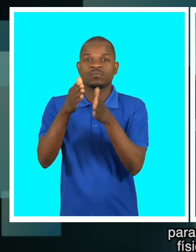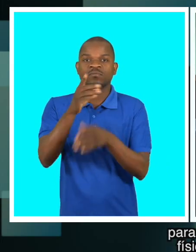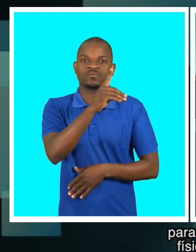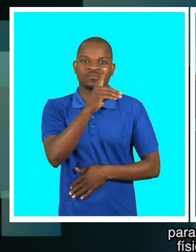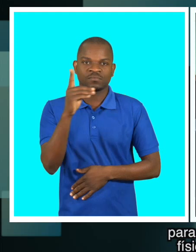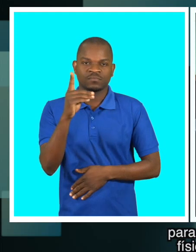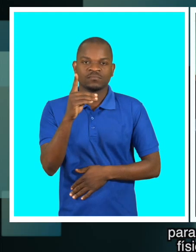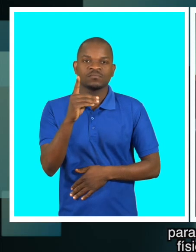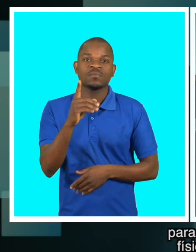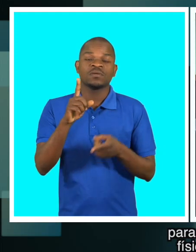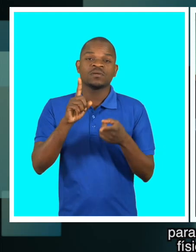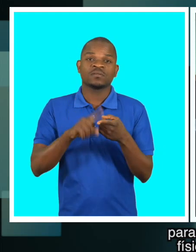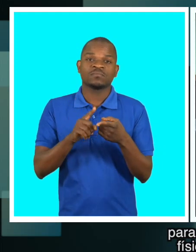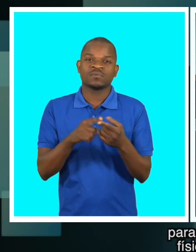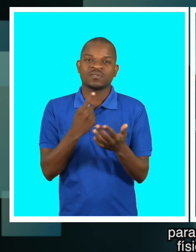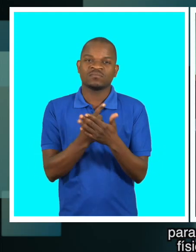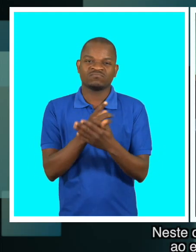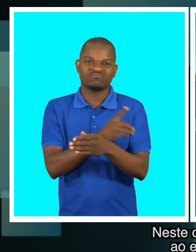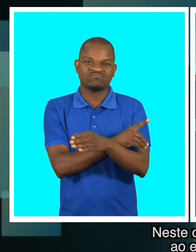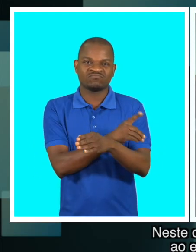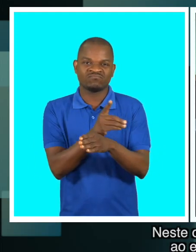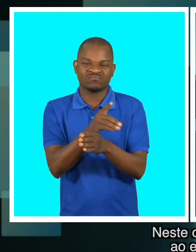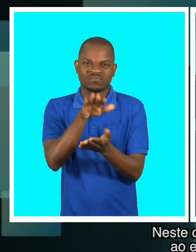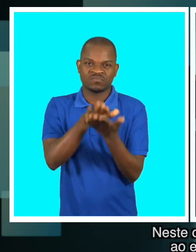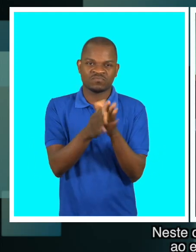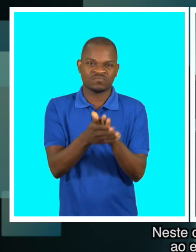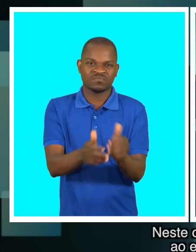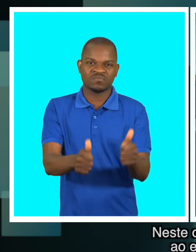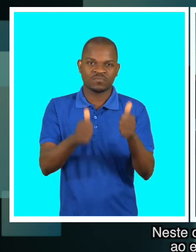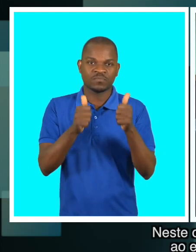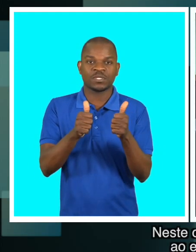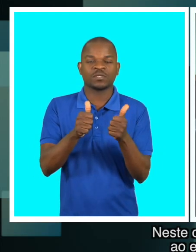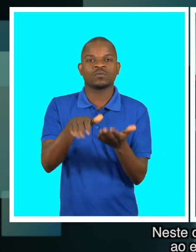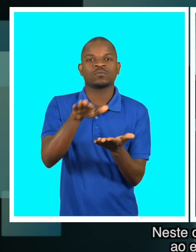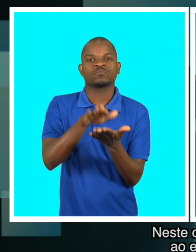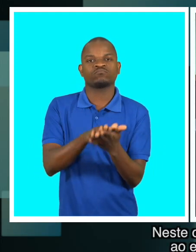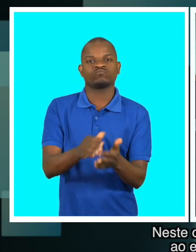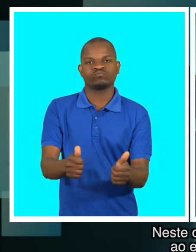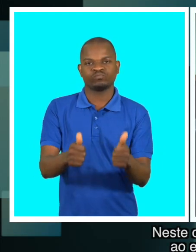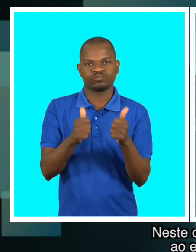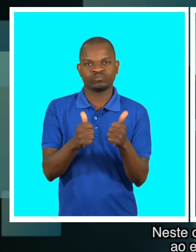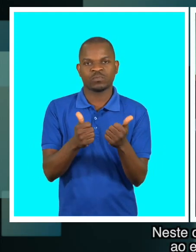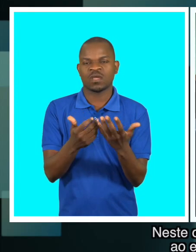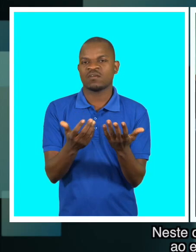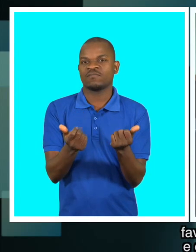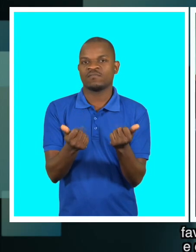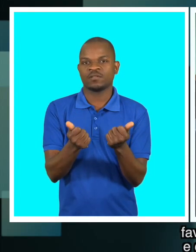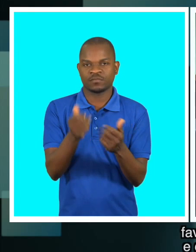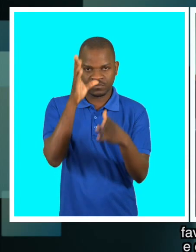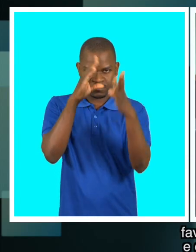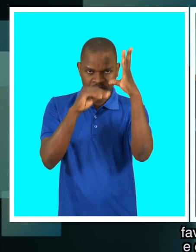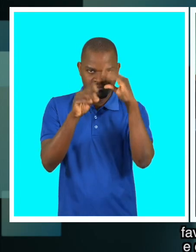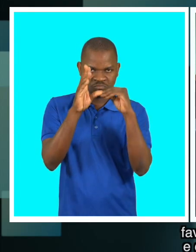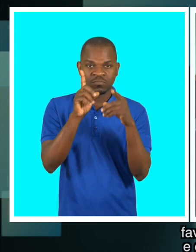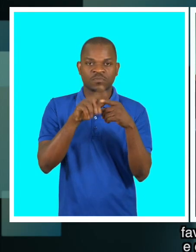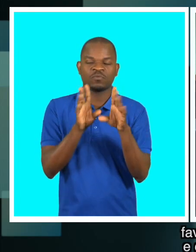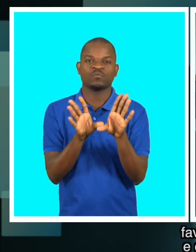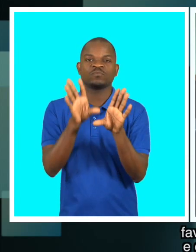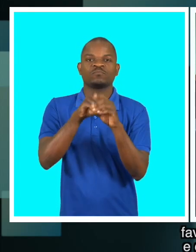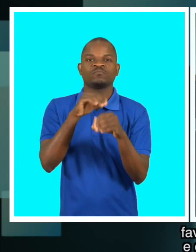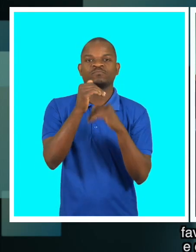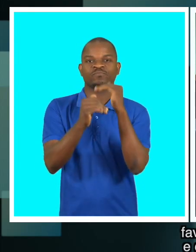e cognitivas dos seus alunos. Neste caso, a direção deve proporcionar ao estudante um ambiente escolar favorável para